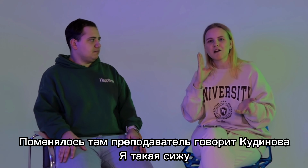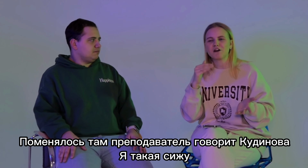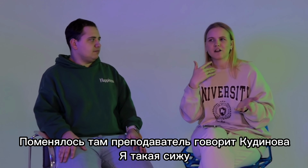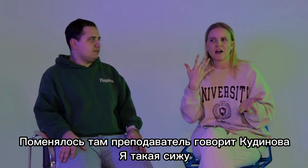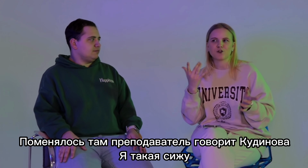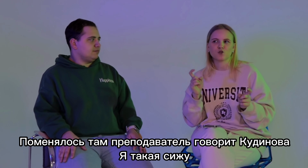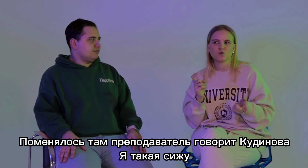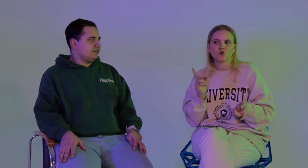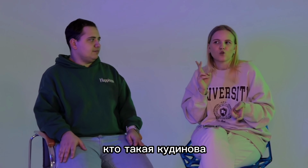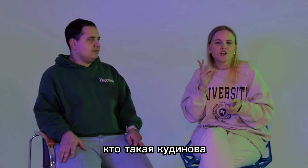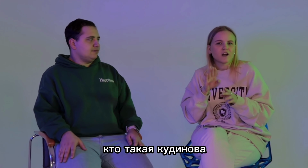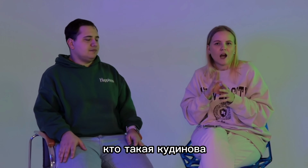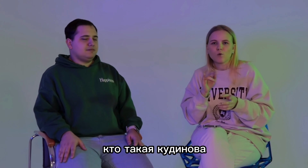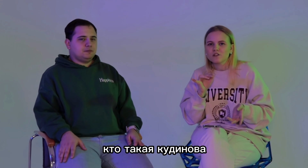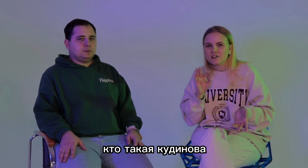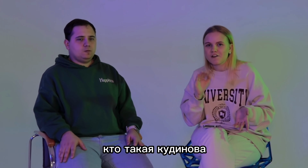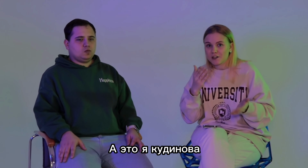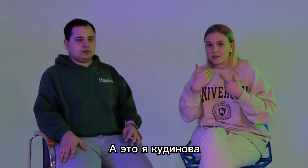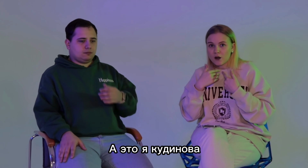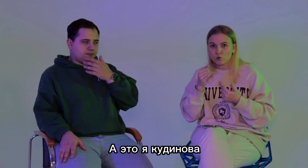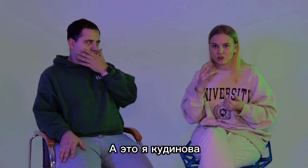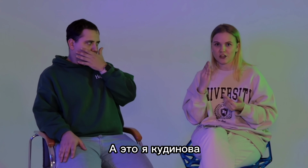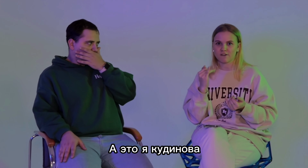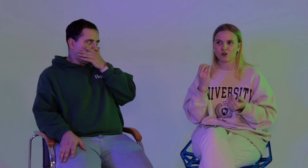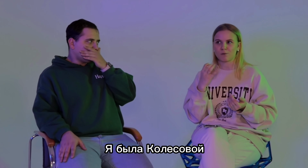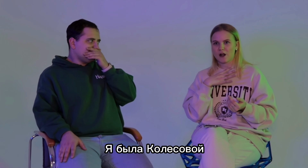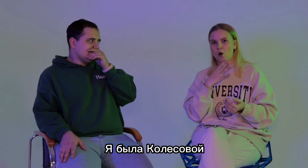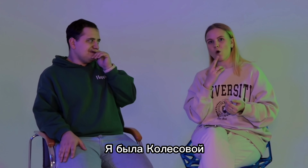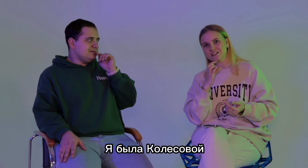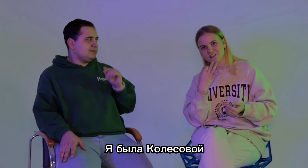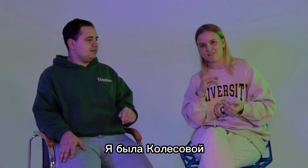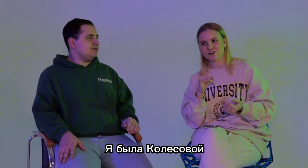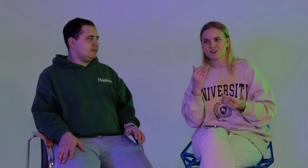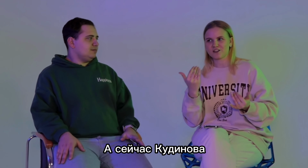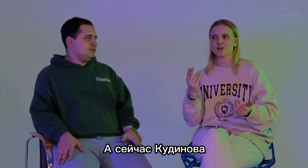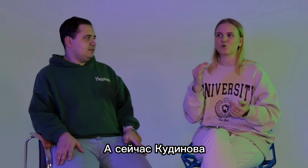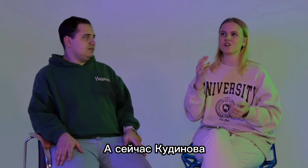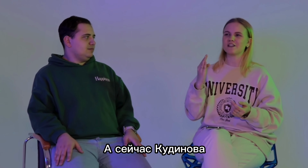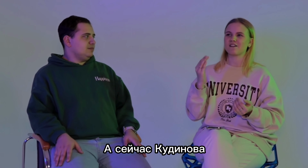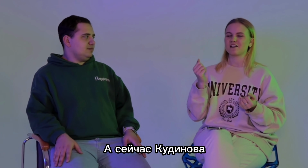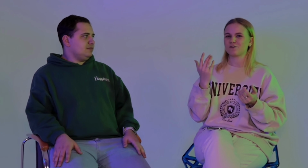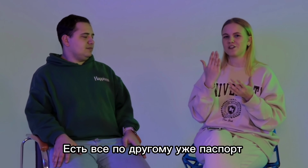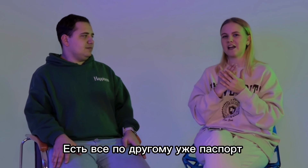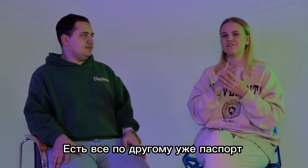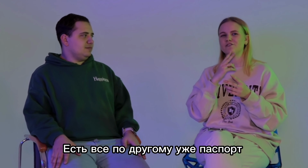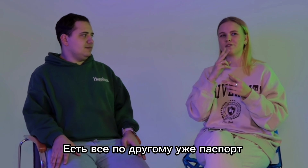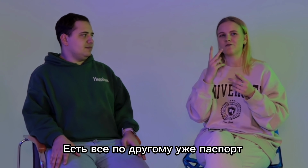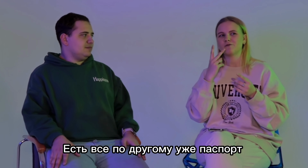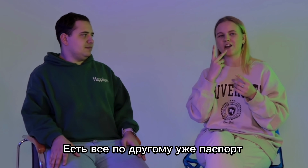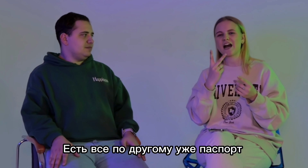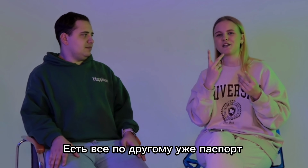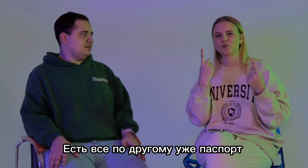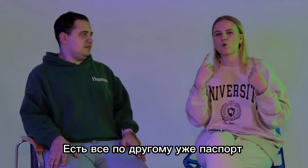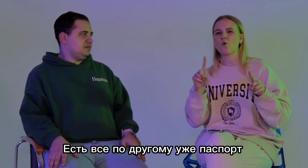Кудинова такая, я живу, кто такая Кудинова, да я Кудинова. Там была Полисовой, сейчас Кудинова, есть рядом